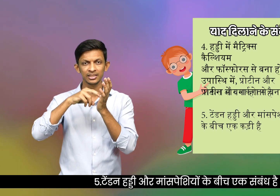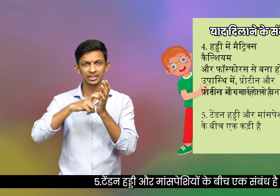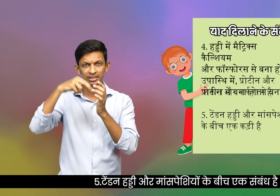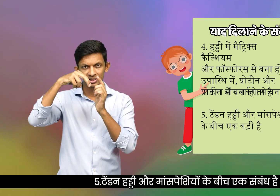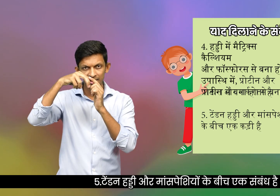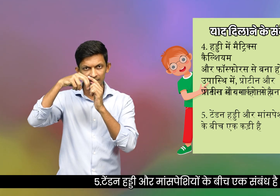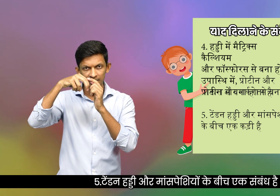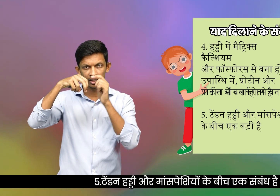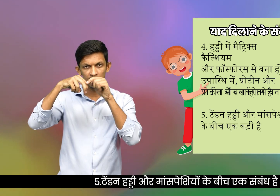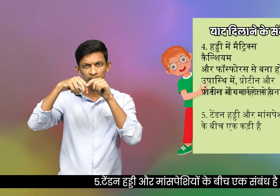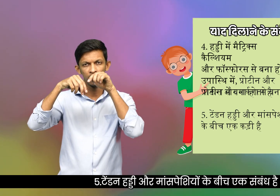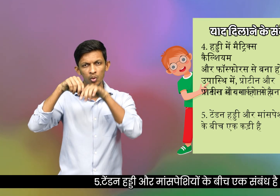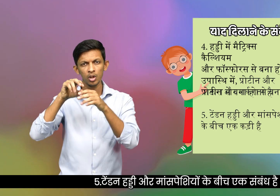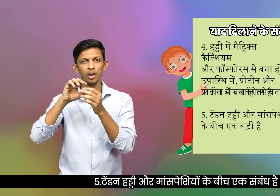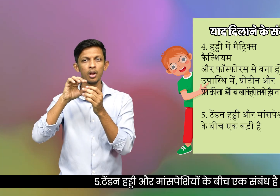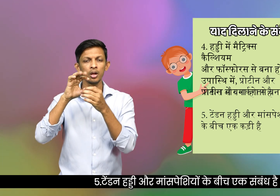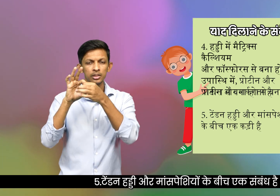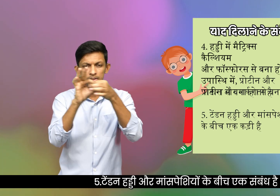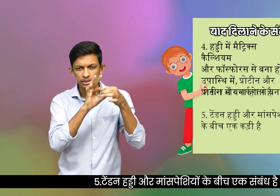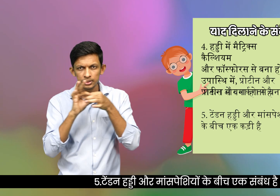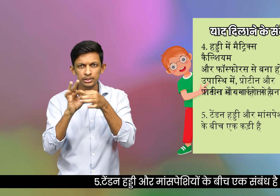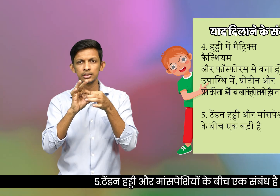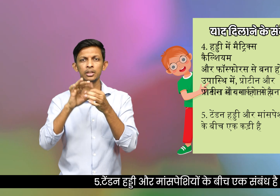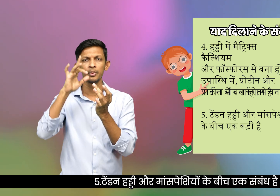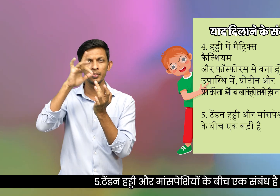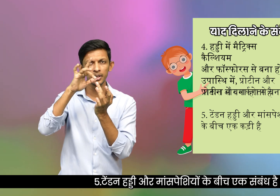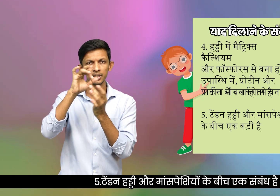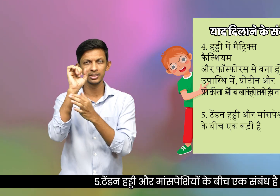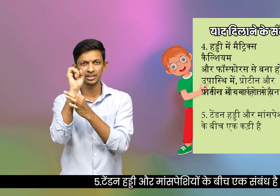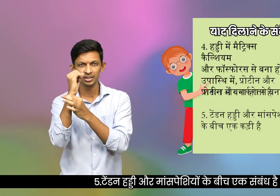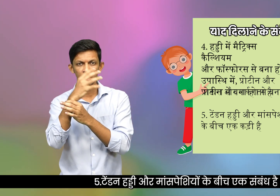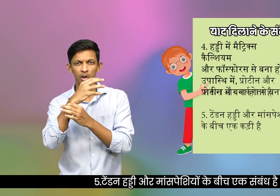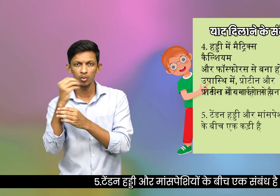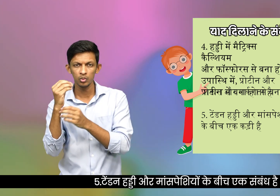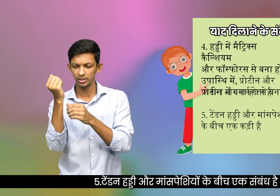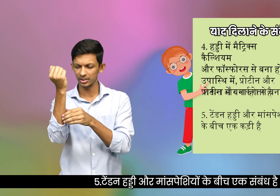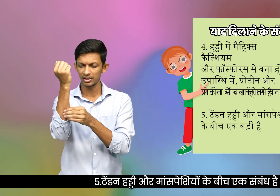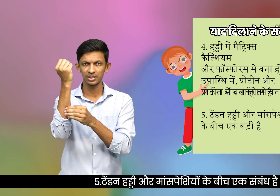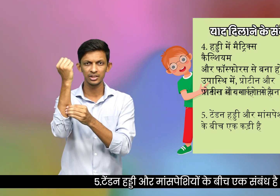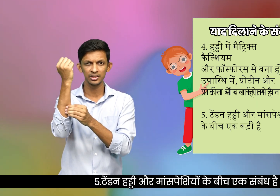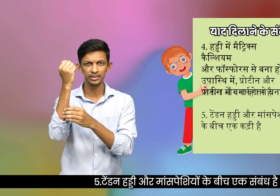पांचवा, टेंडन हड्डी और मांसपेशियों के बीच एक संबंध है।